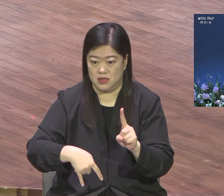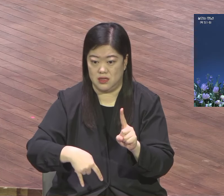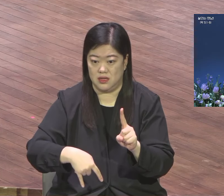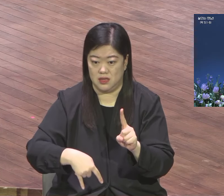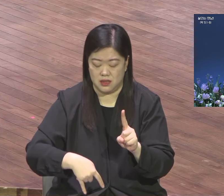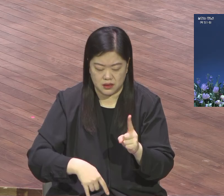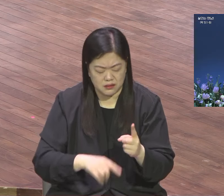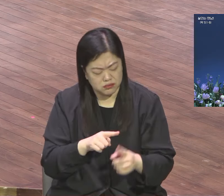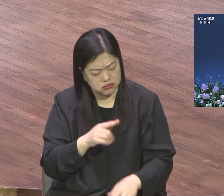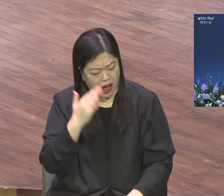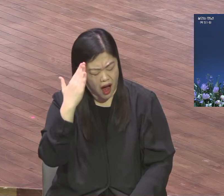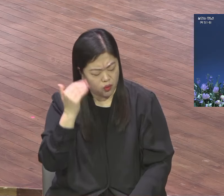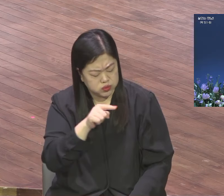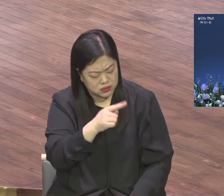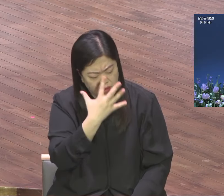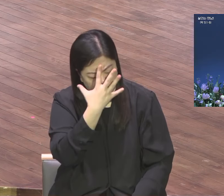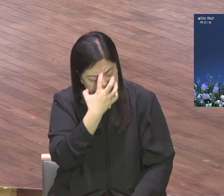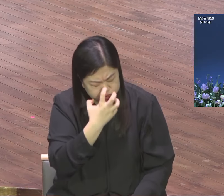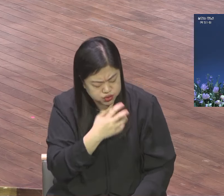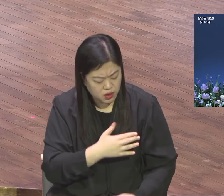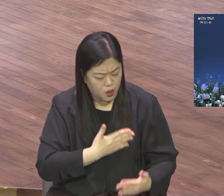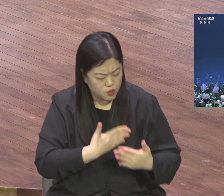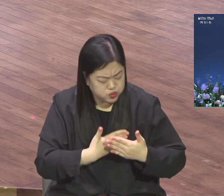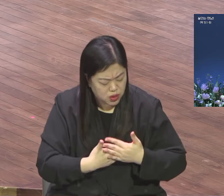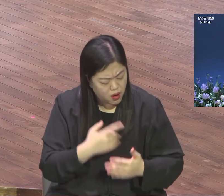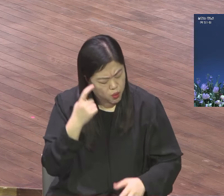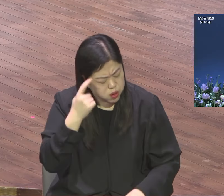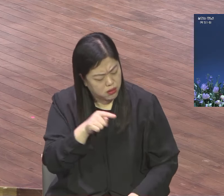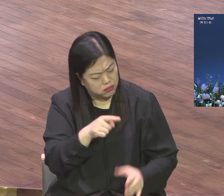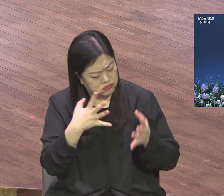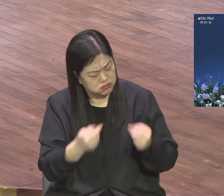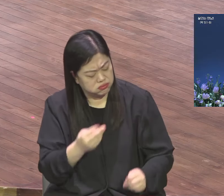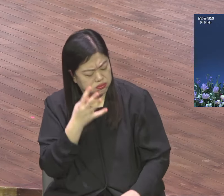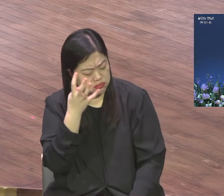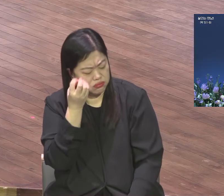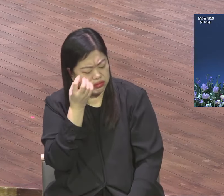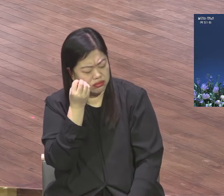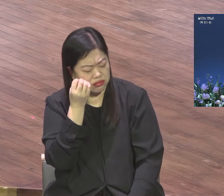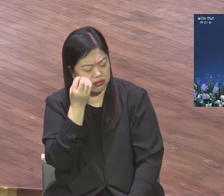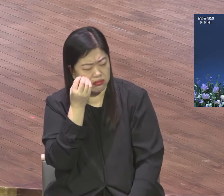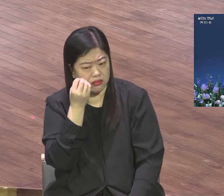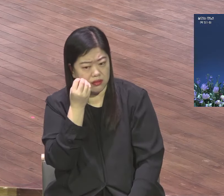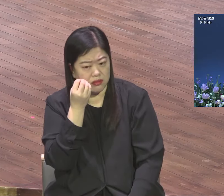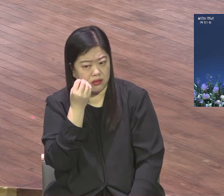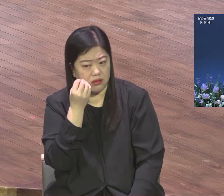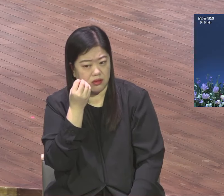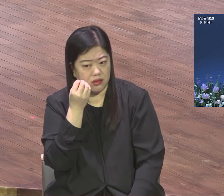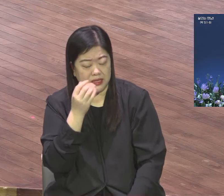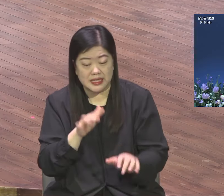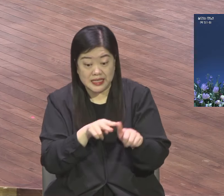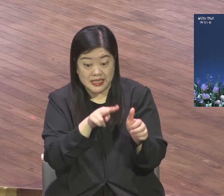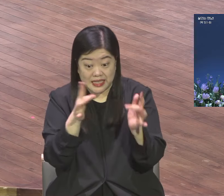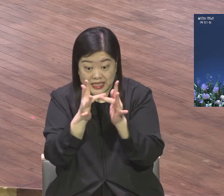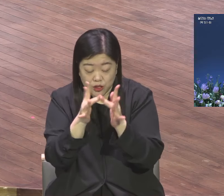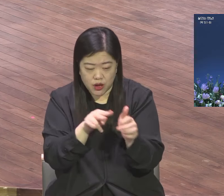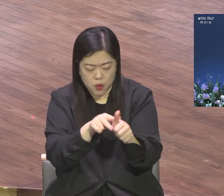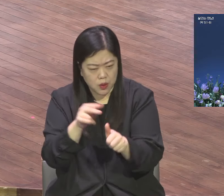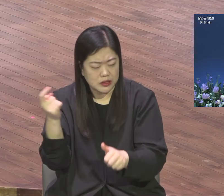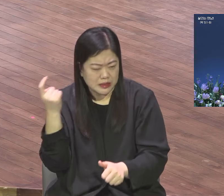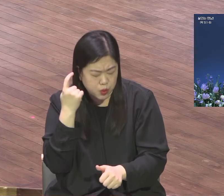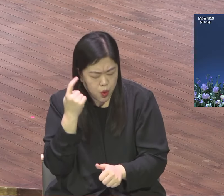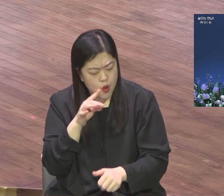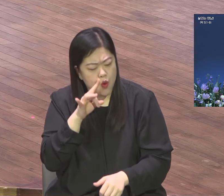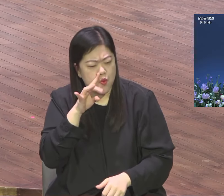그 이유가 어디에 있는지 알기 위해서 한국을 찾아왔다라는 것입니다.